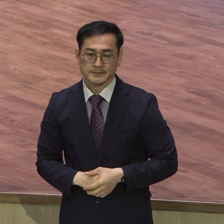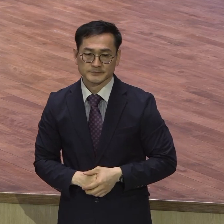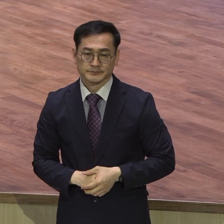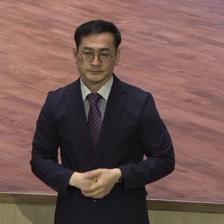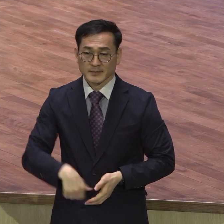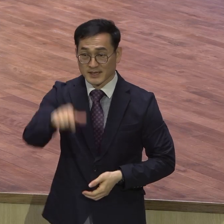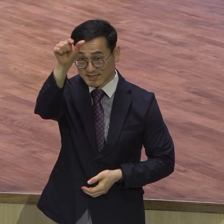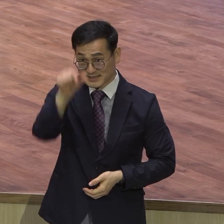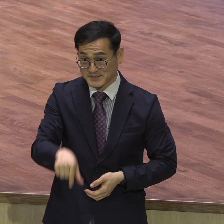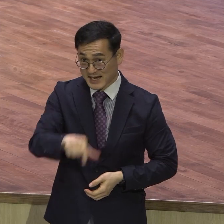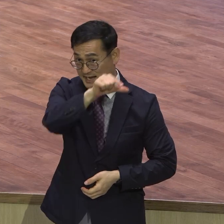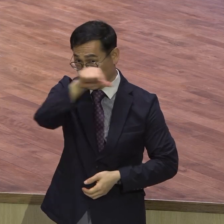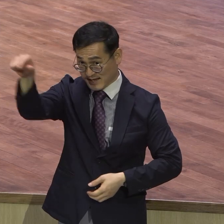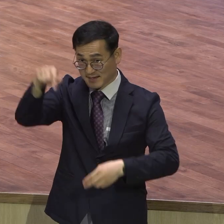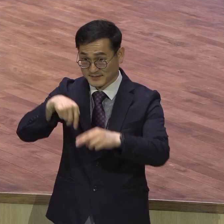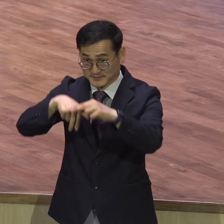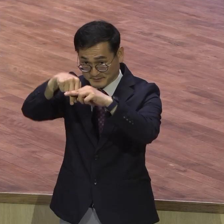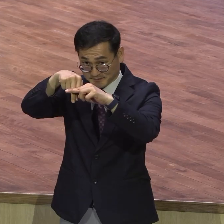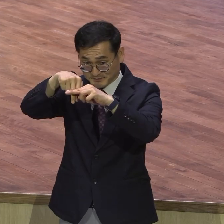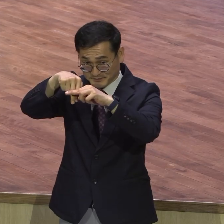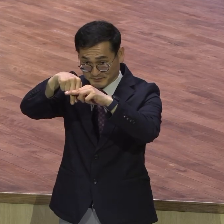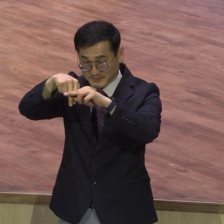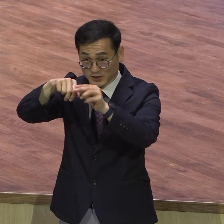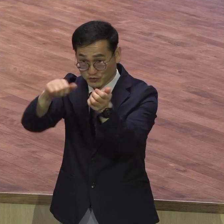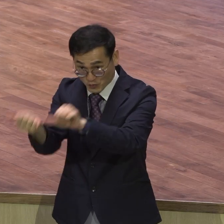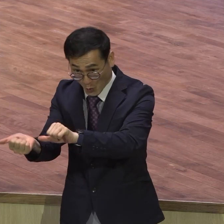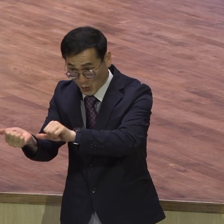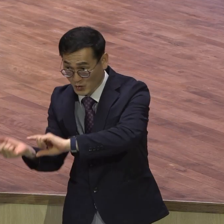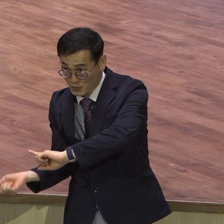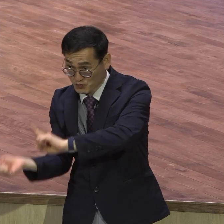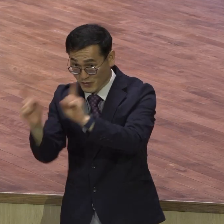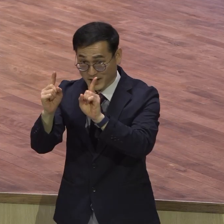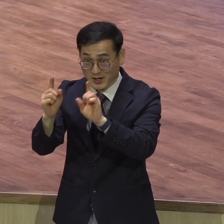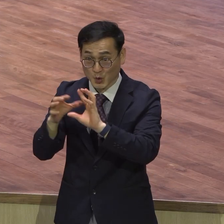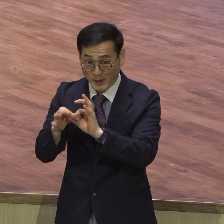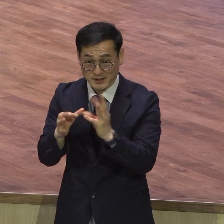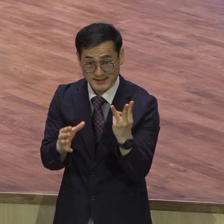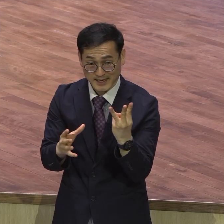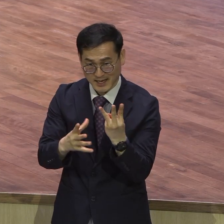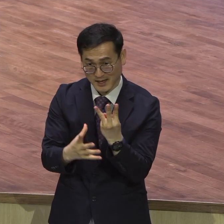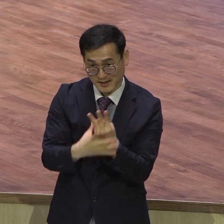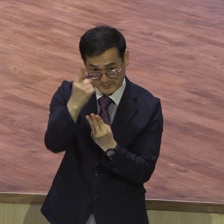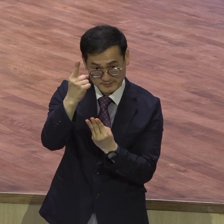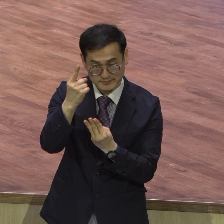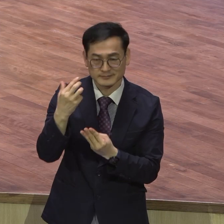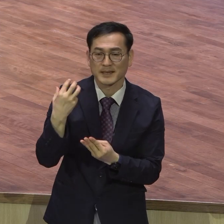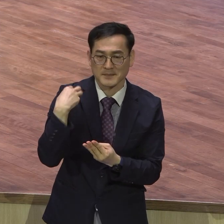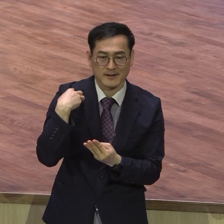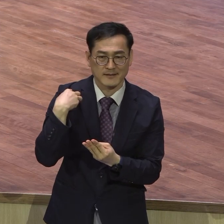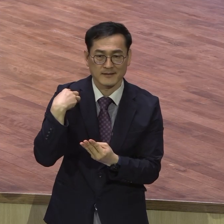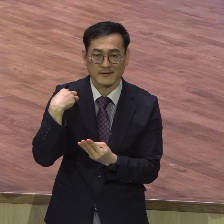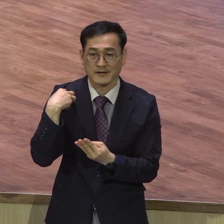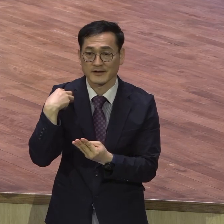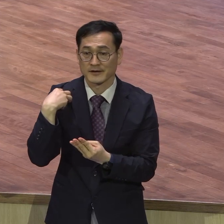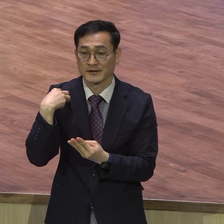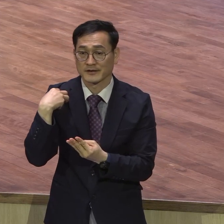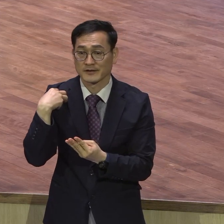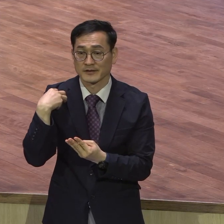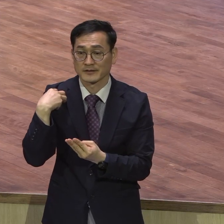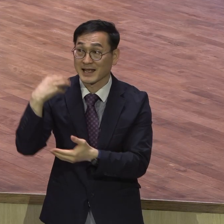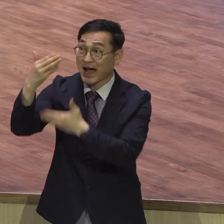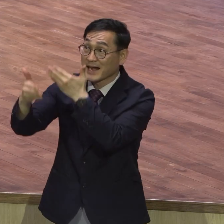십자가 되셨고 부활을 통해서 이 삼중직 직분을 다 그렇게 완벽하게 감당하셨고 하나님과